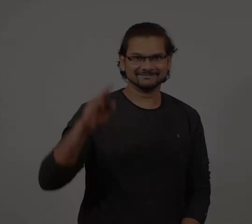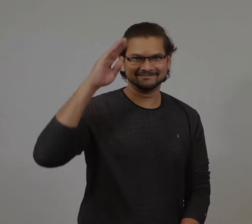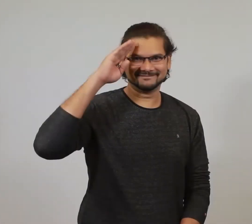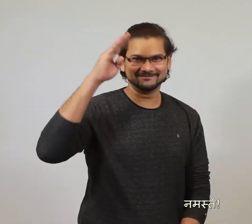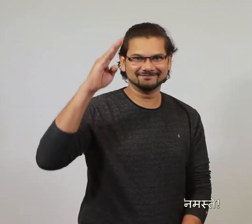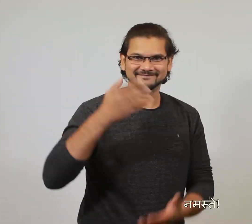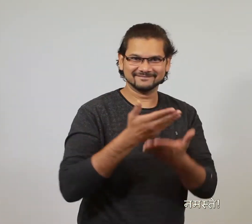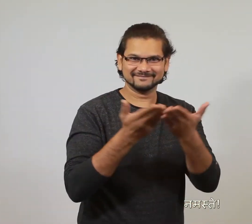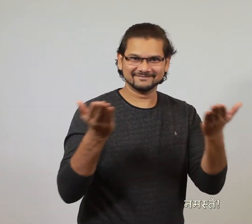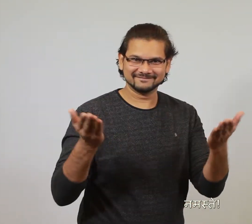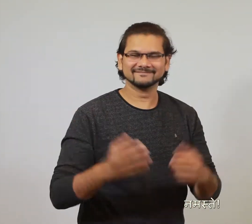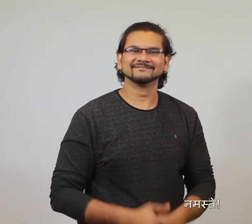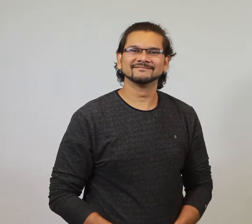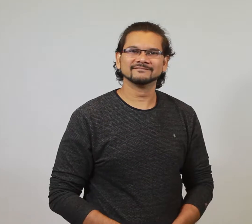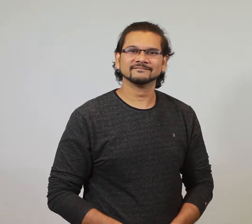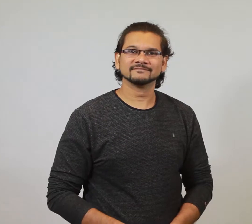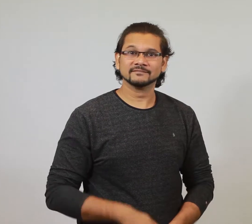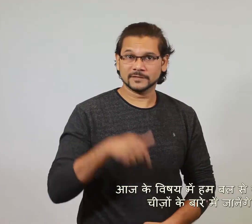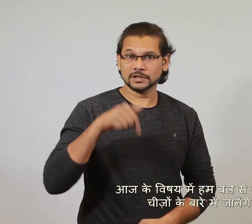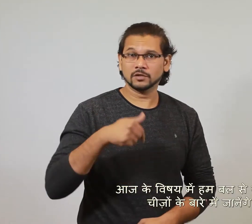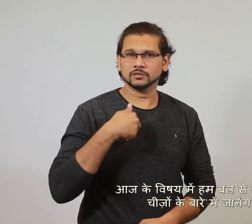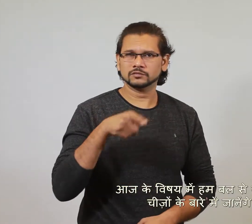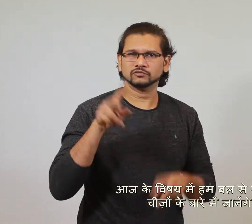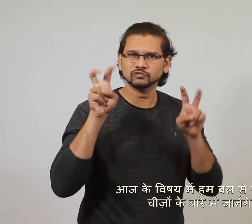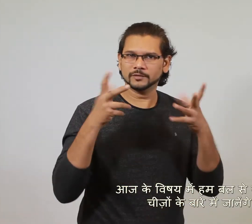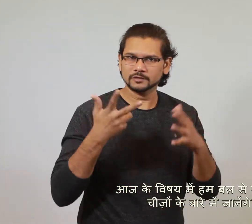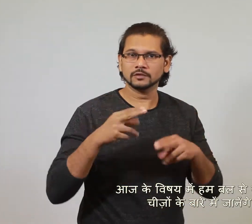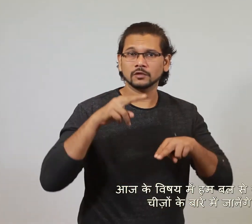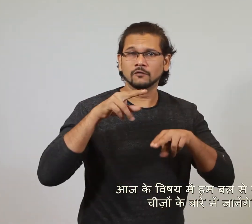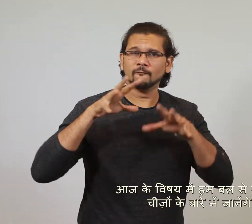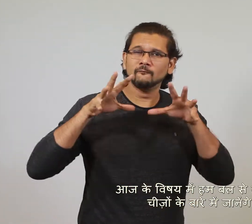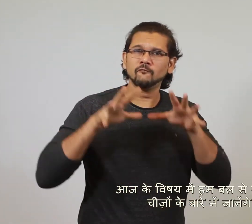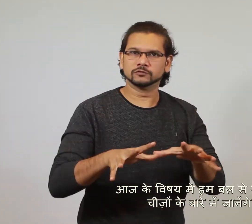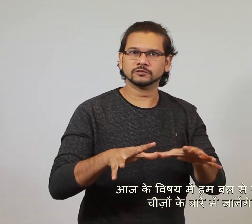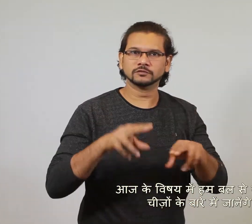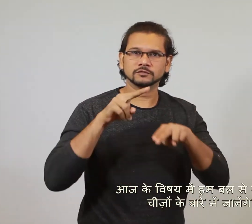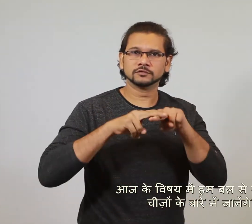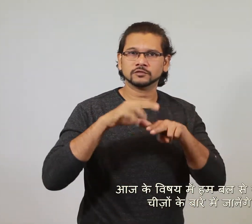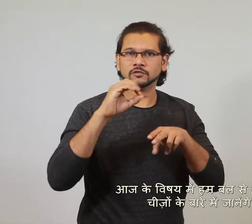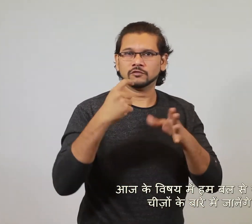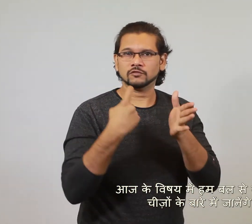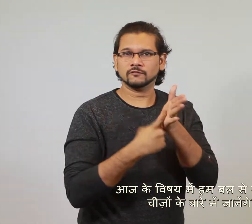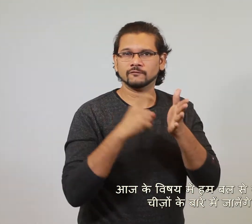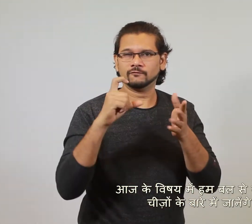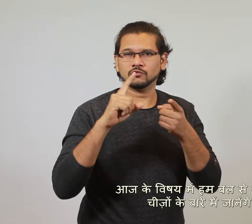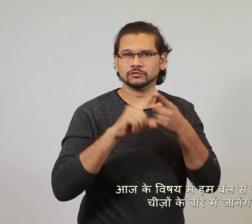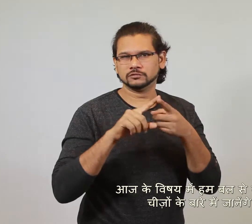आज के विशय में हम बल से संबंदित चीजों के बारे में जानेंगे